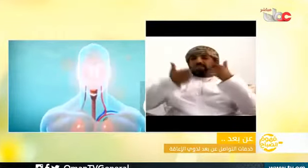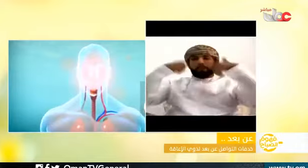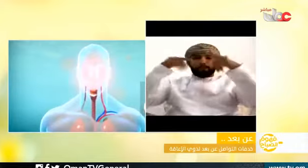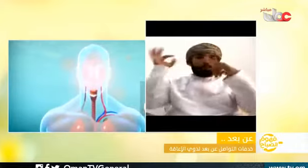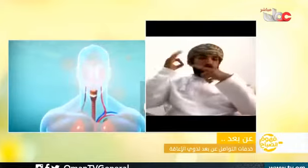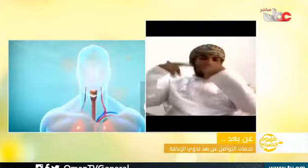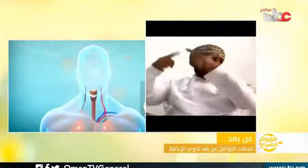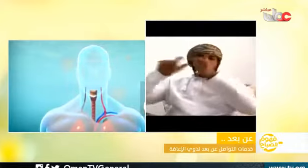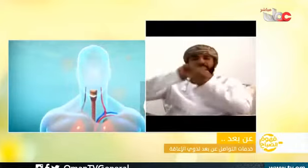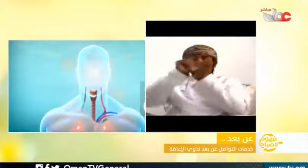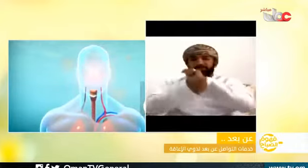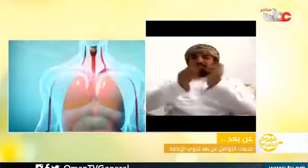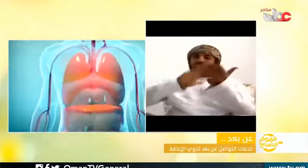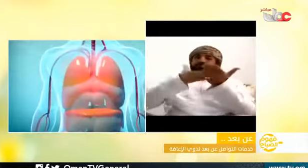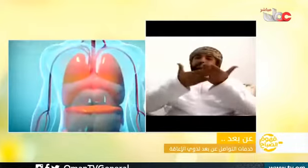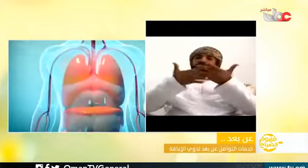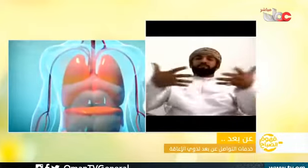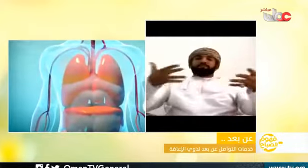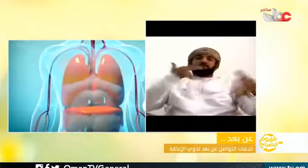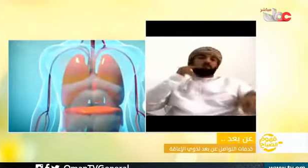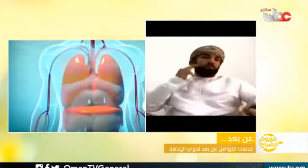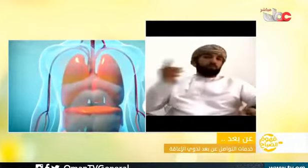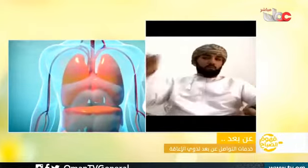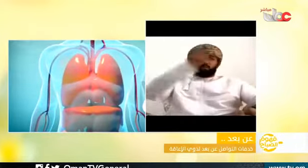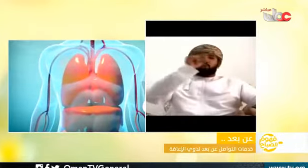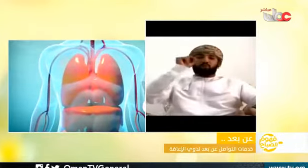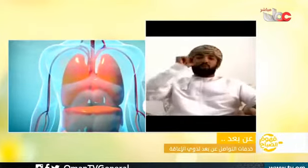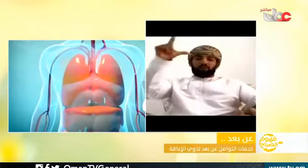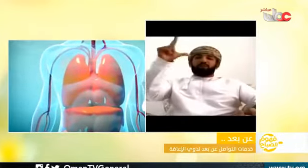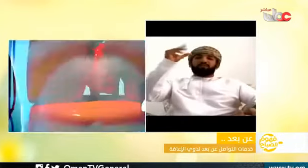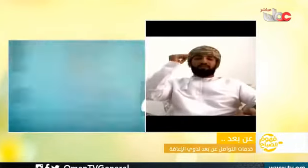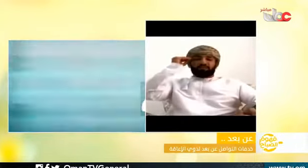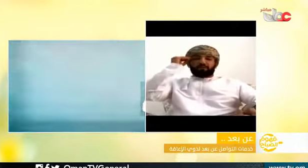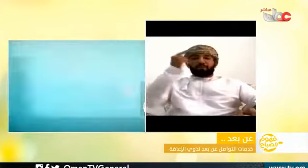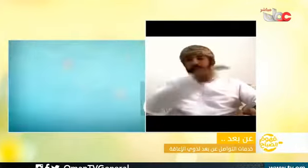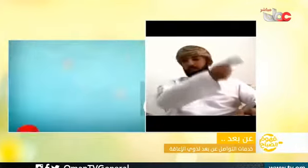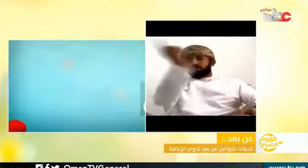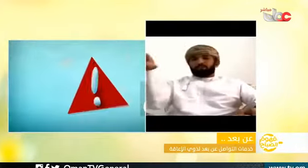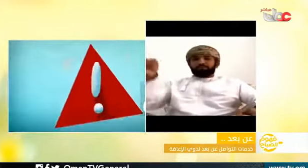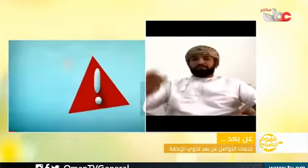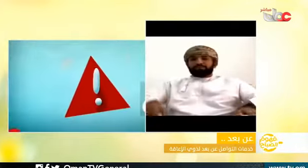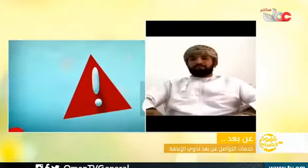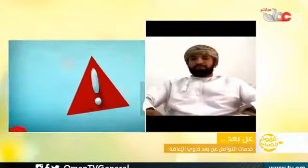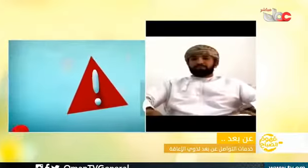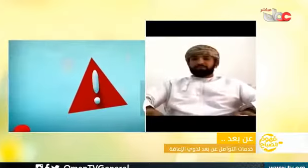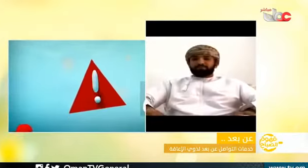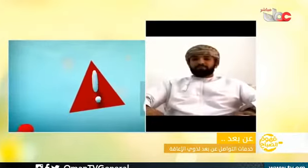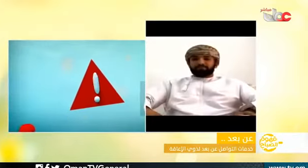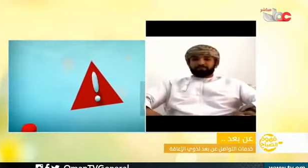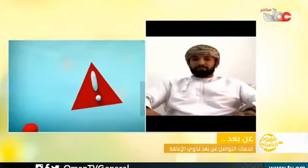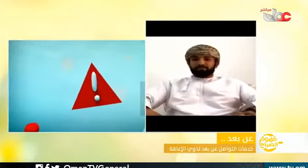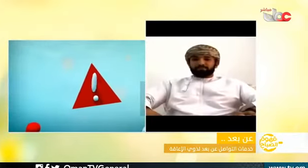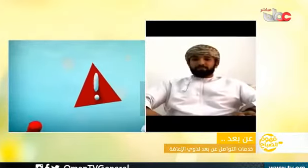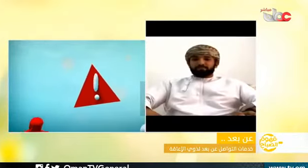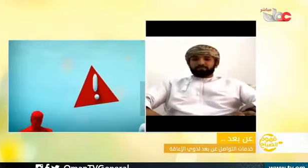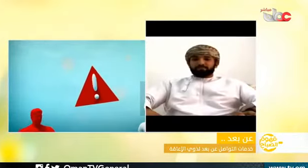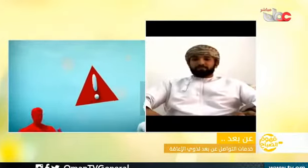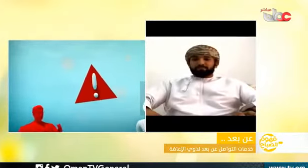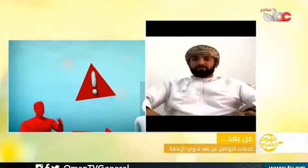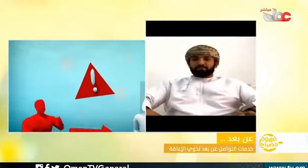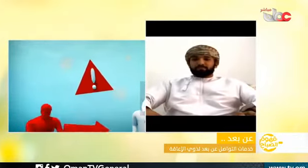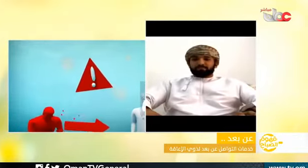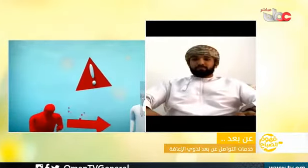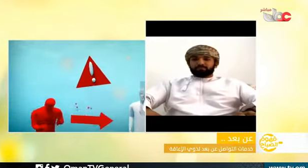طريق الاتصال المرئي، وايضا عن طريق الباركود وغيرها من هذه الامور. الحلول تجعل الالكترونية هي